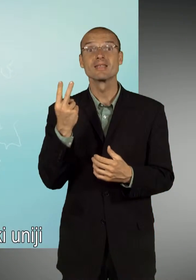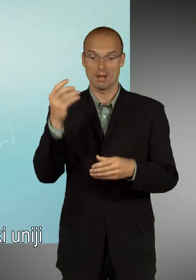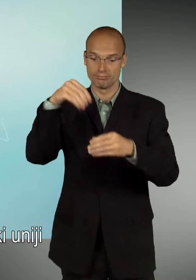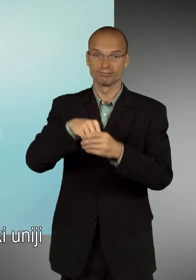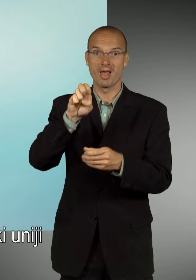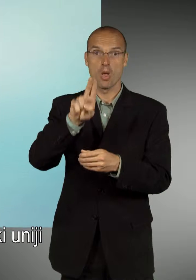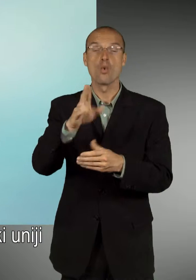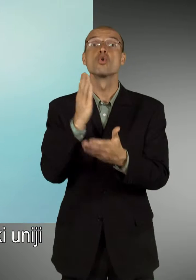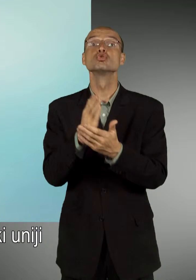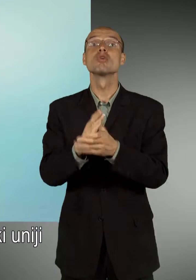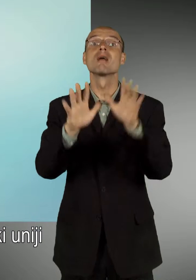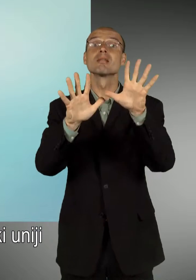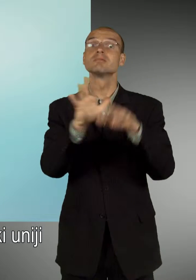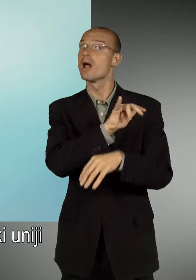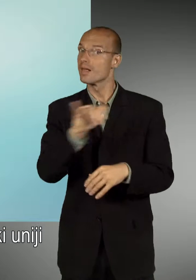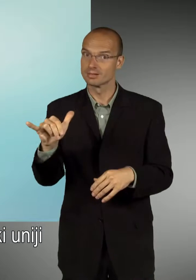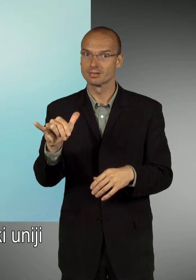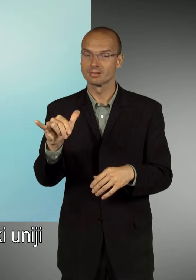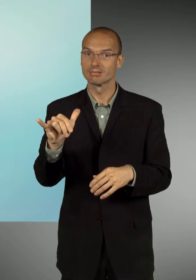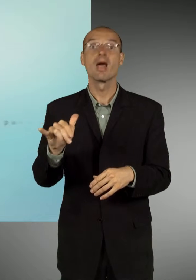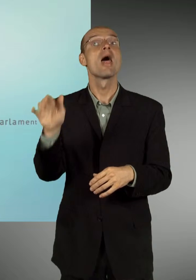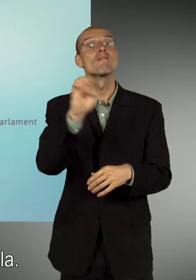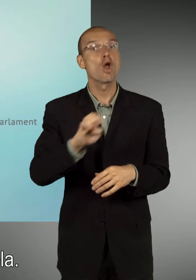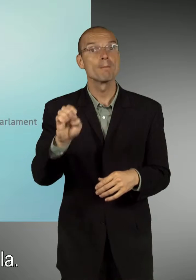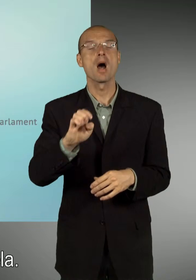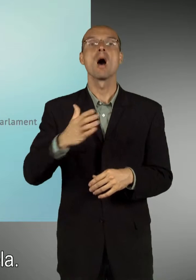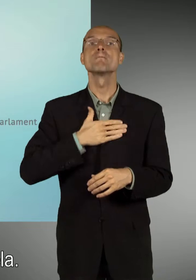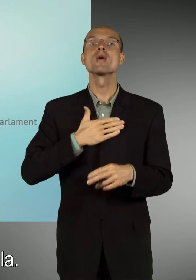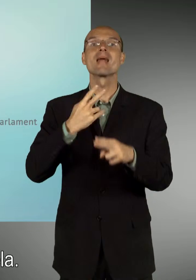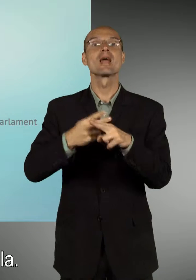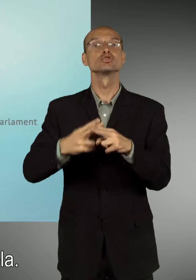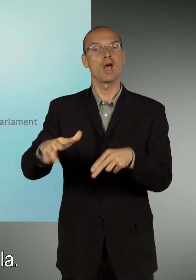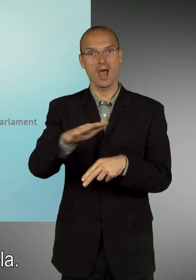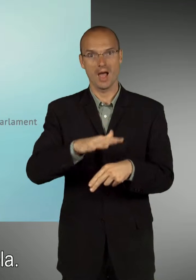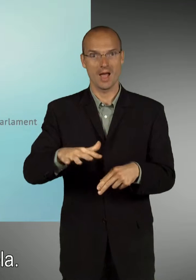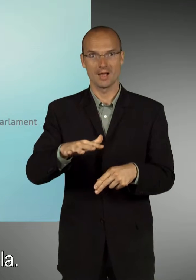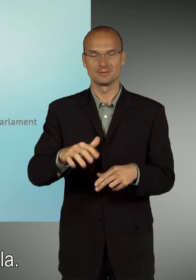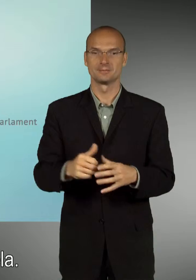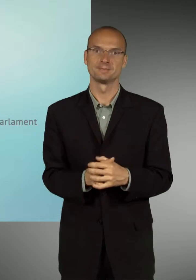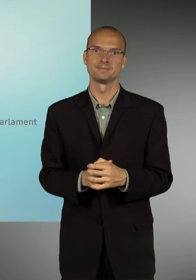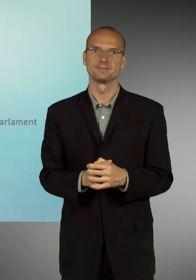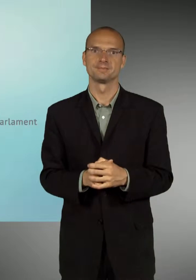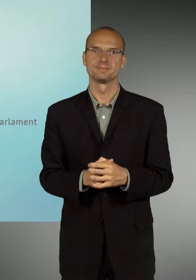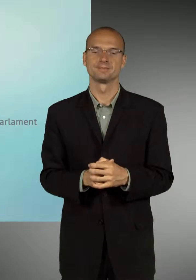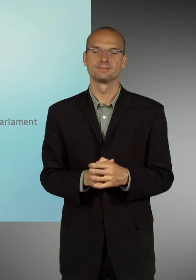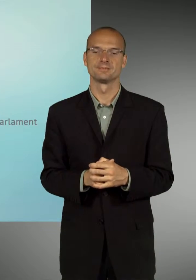Slovenija je v Evropski uniji že 10 let. Evropa, moja dežela.